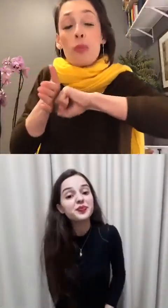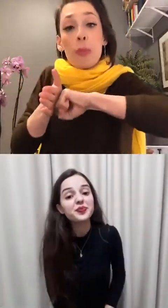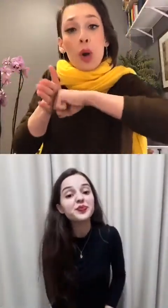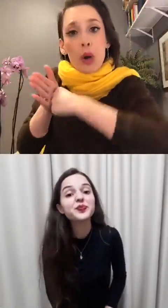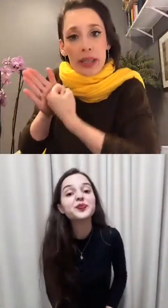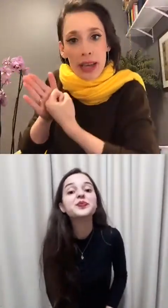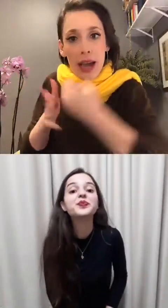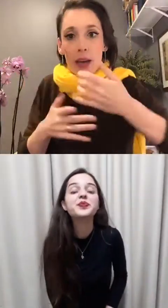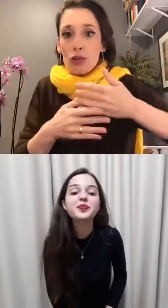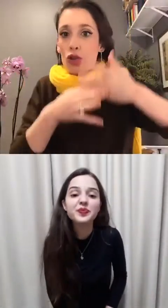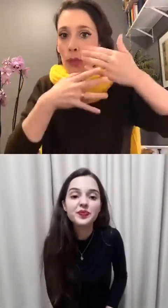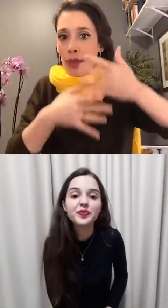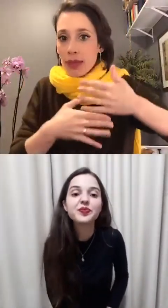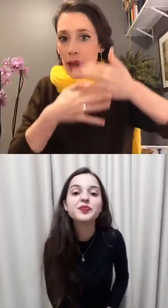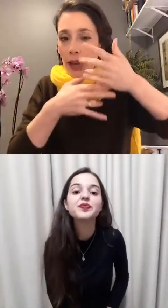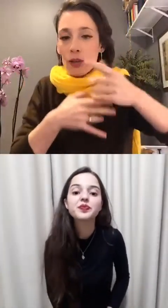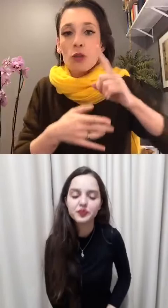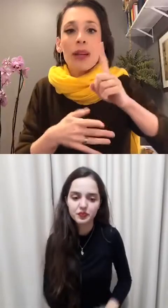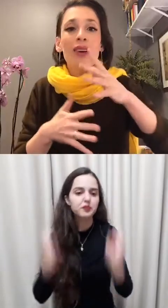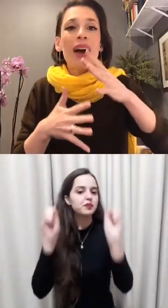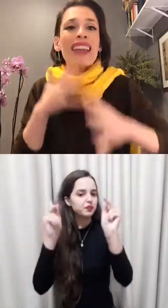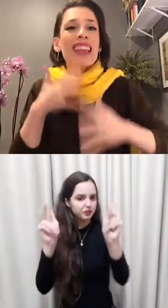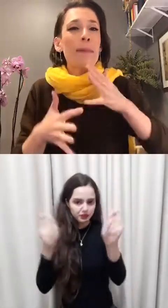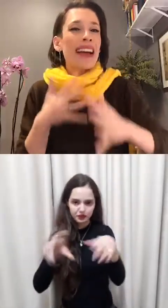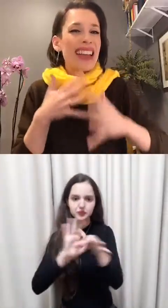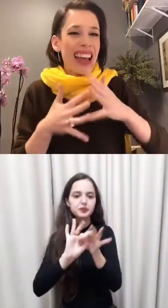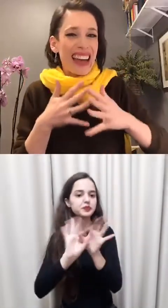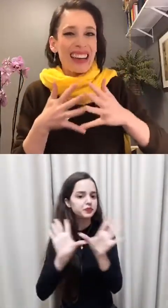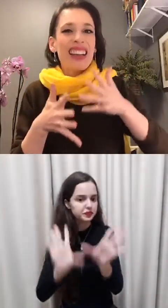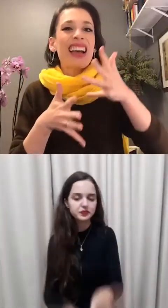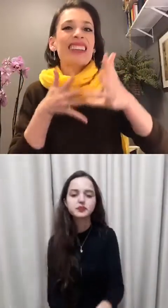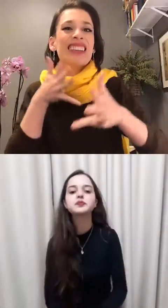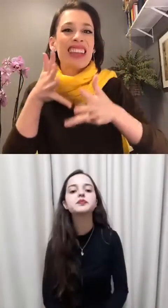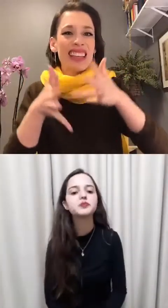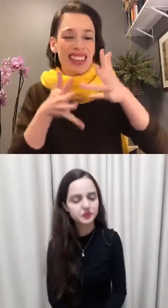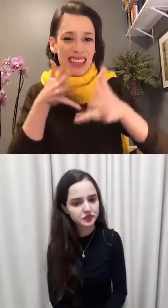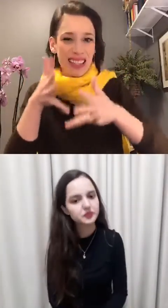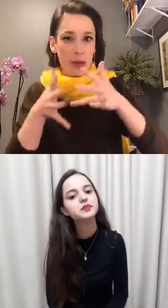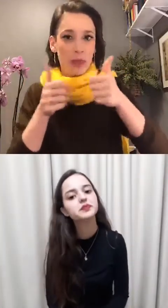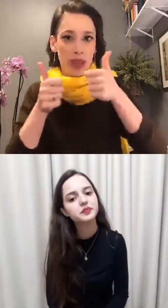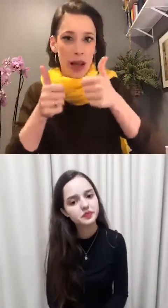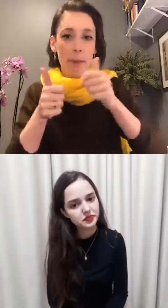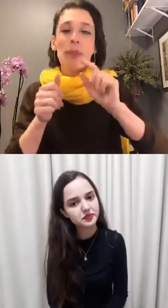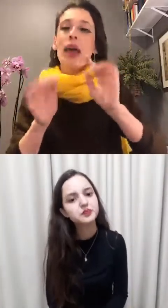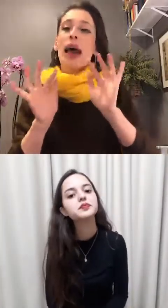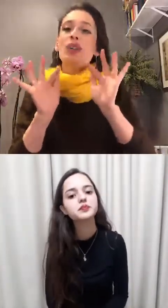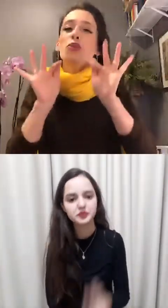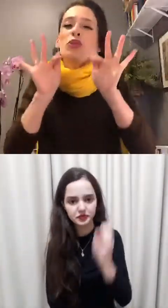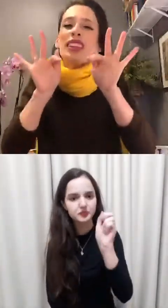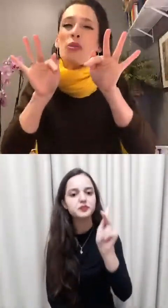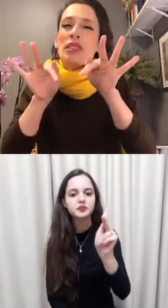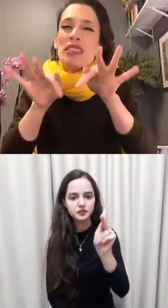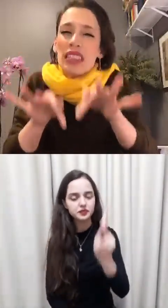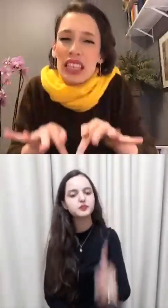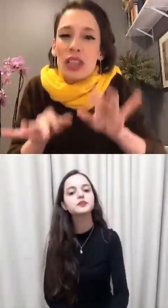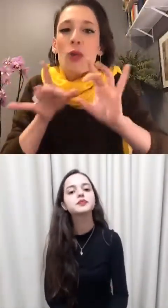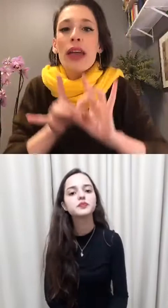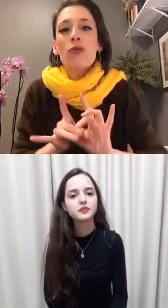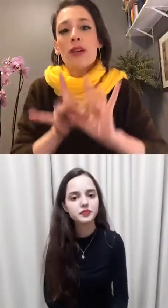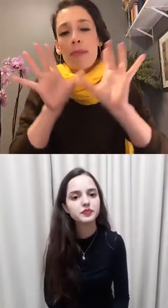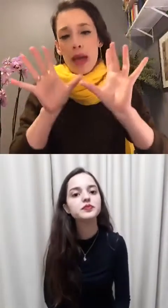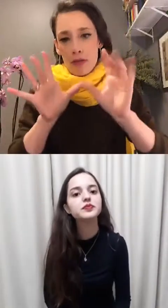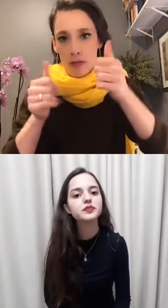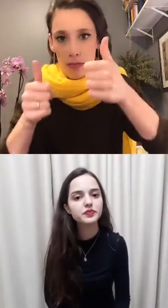Eu vou bloquear os comentários para não atrapalhar a sinalização, tá? Aí no finalzinho